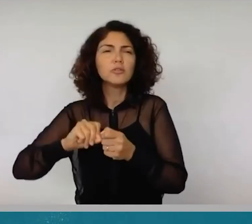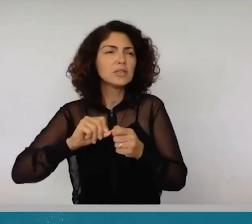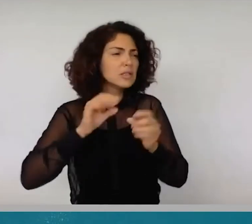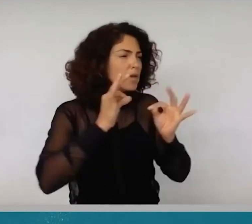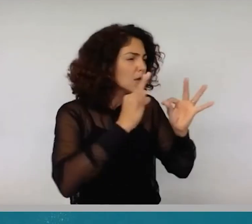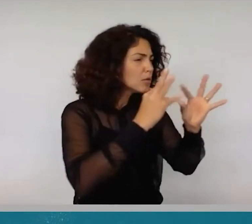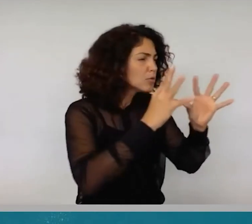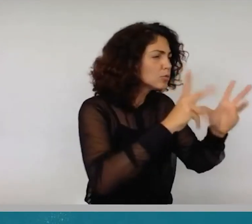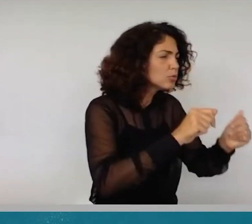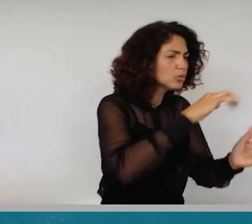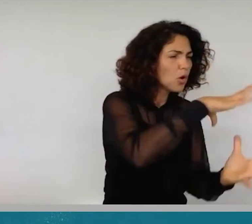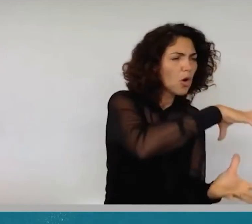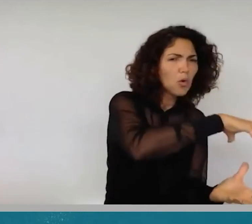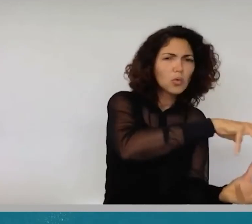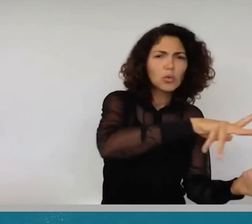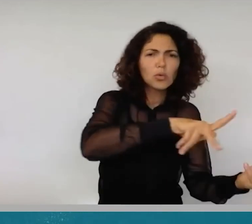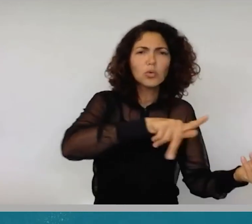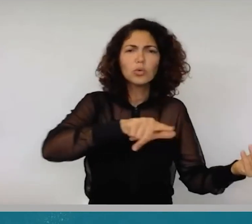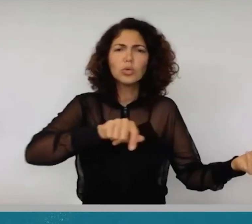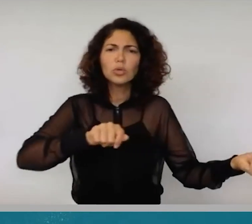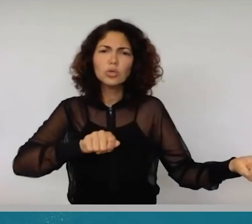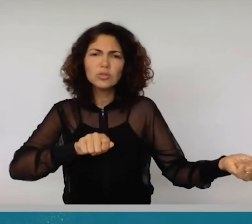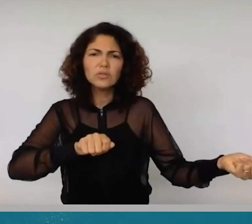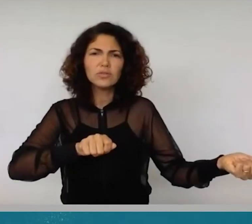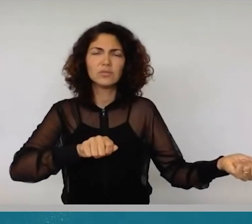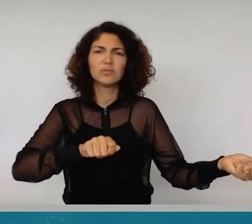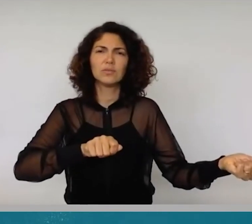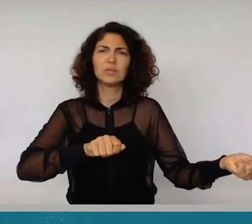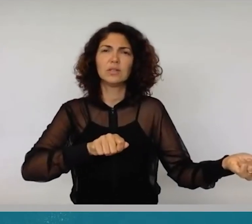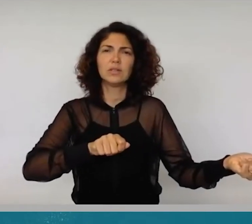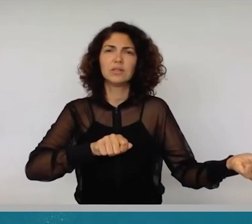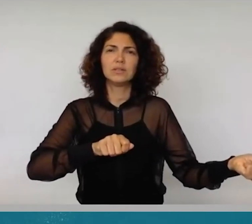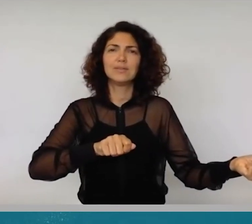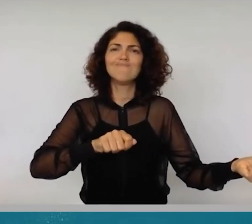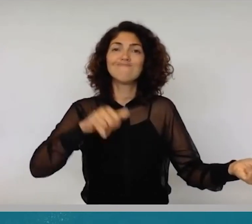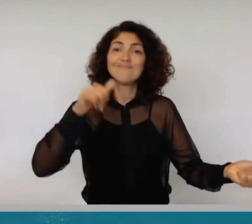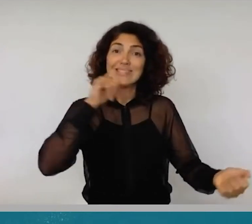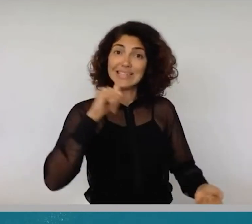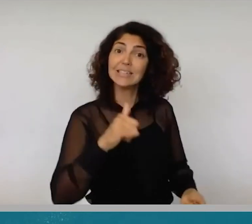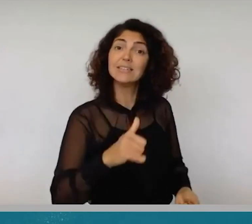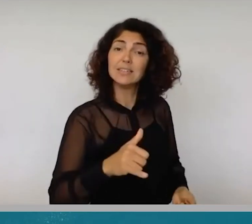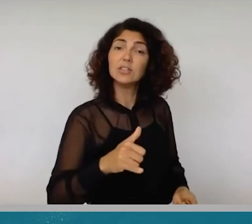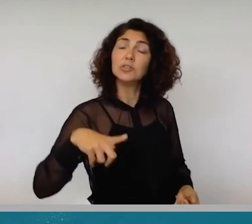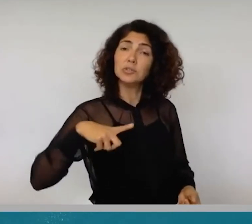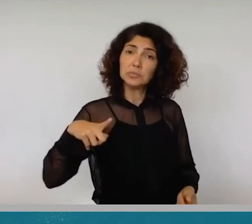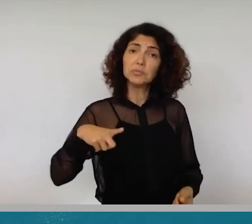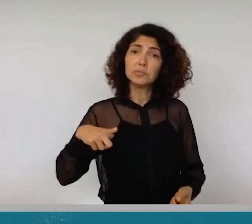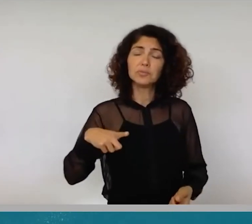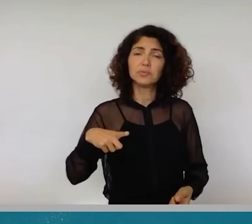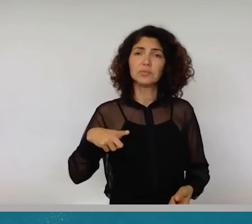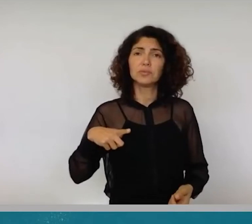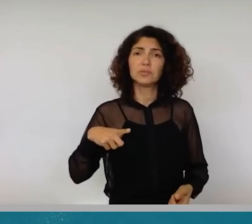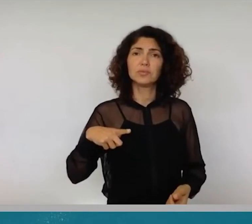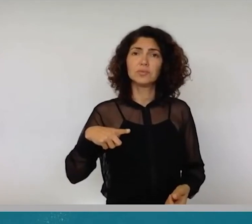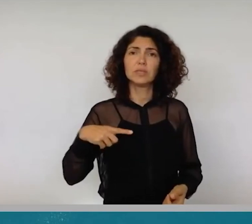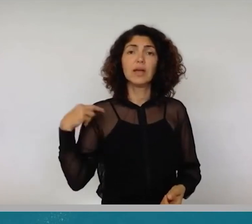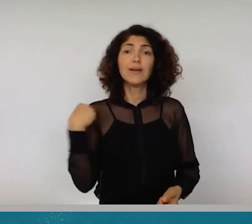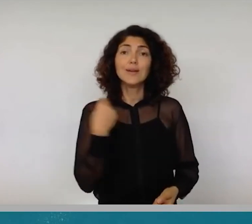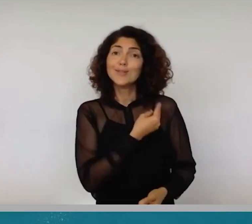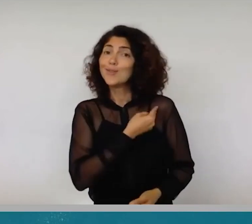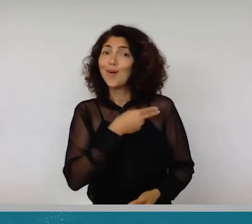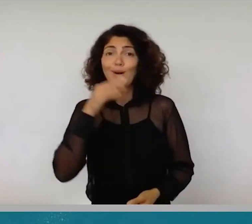universo físico, só estou falando do universo físico. A gente não sabe, não conhece a nossa